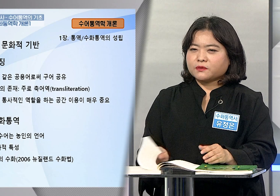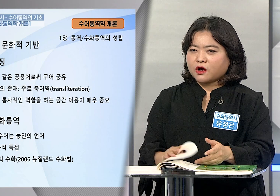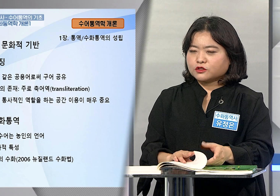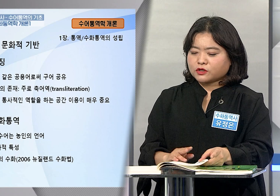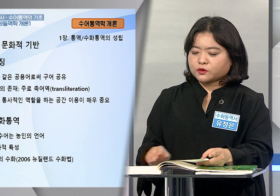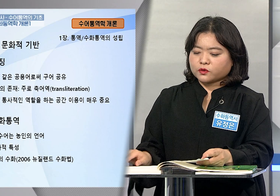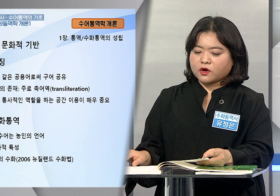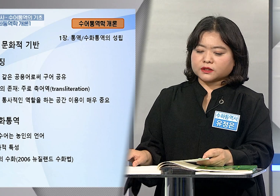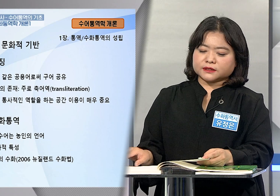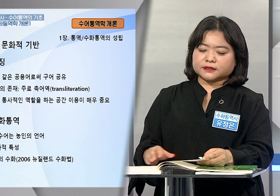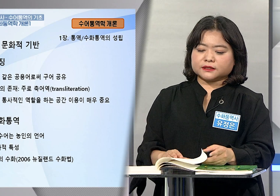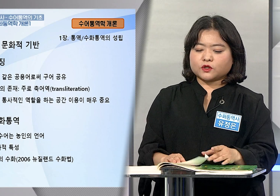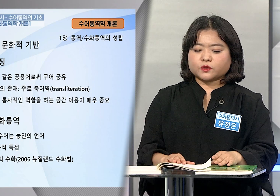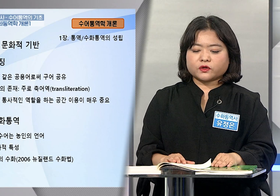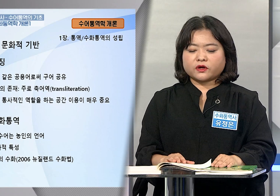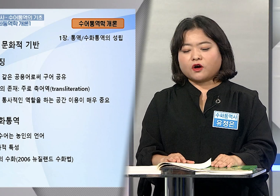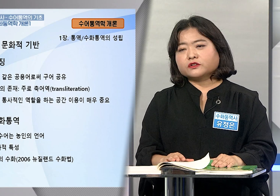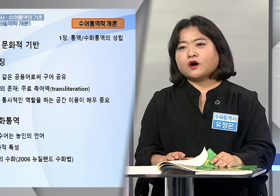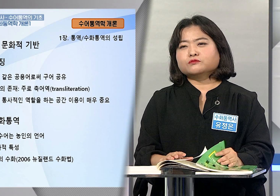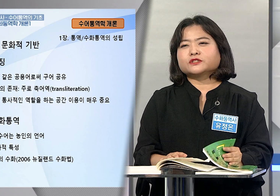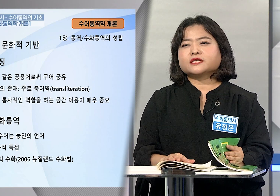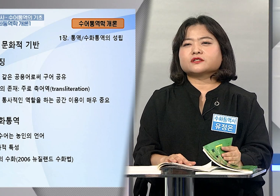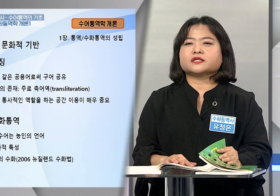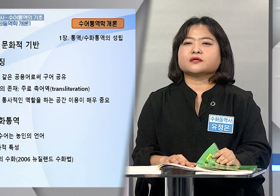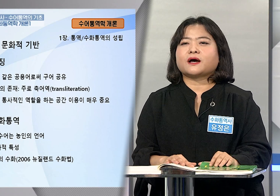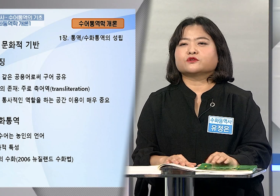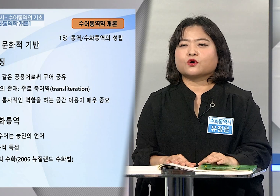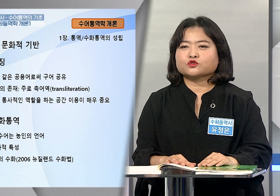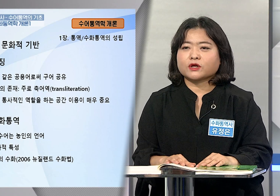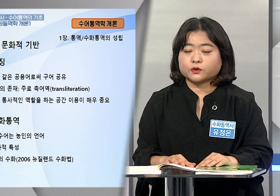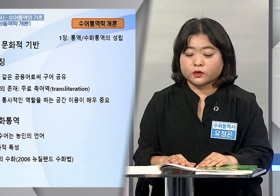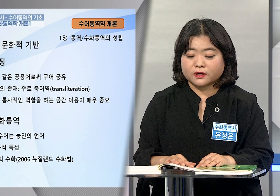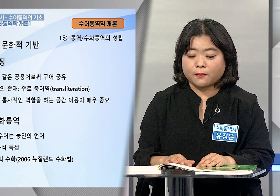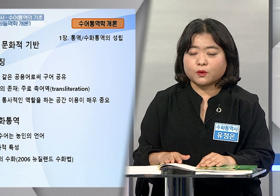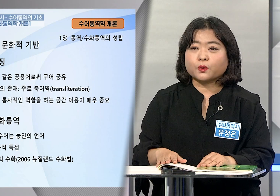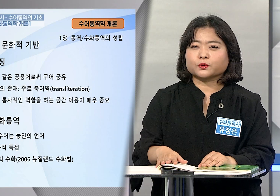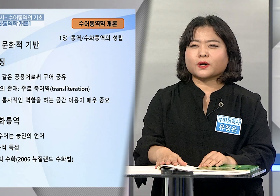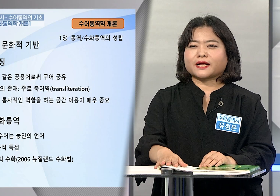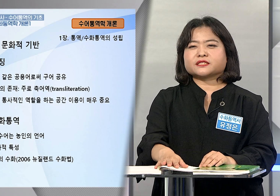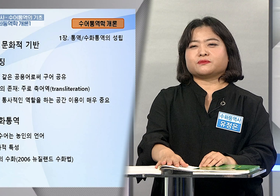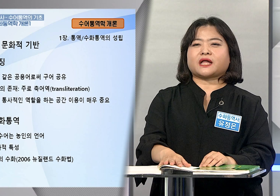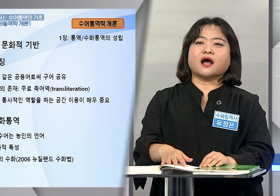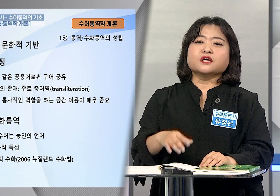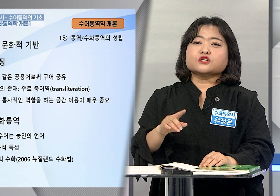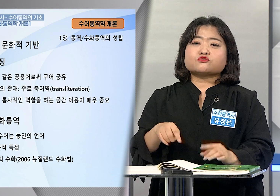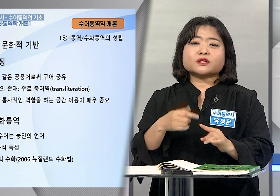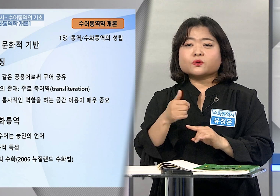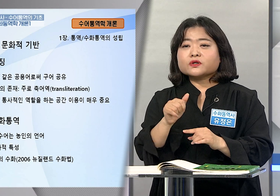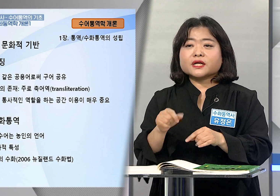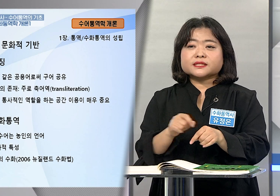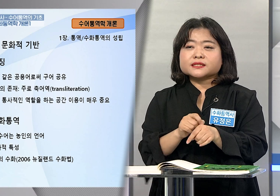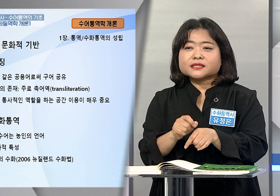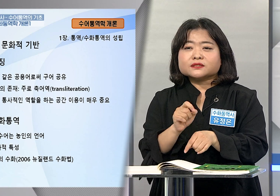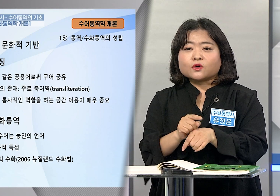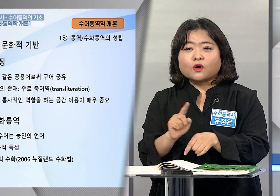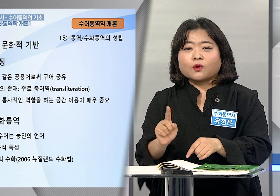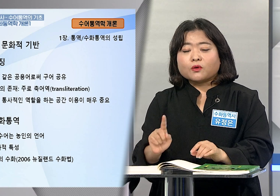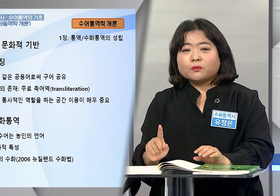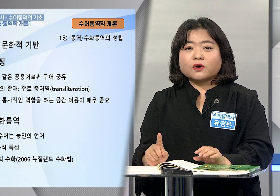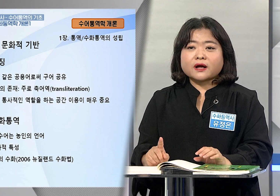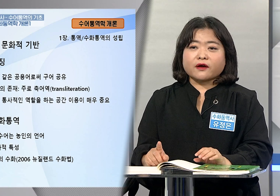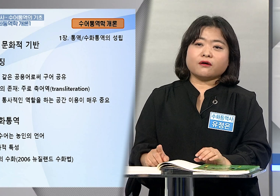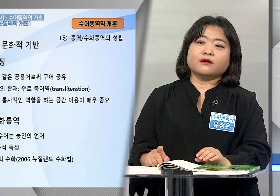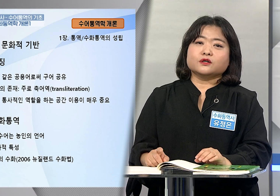자, 그러면 수화 통역의 언어, 문화적인 기반으로 수화 통역을 한번 보도록 하겠습니다. 수화 통역의